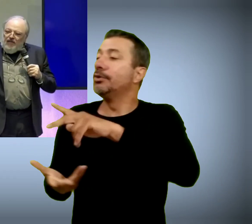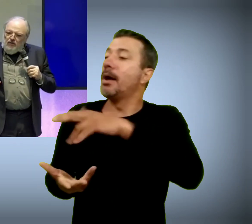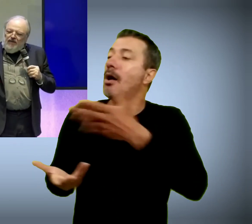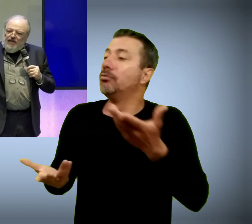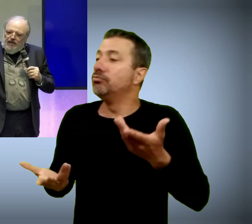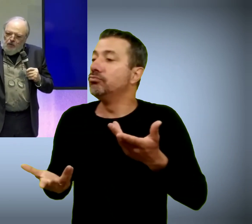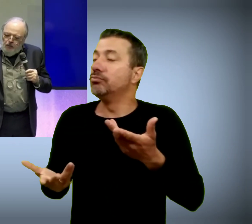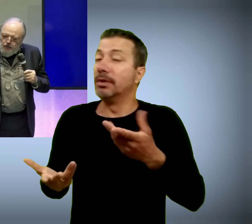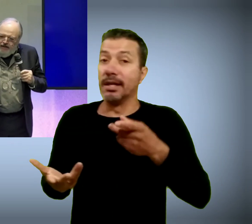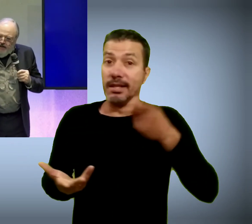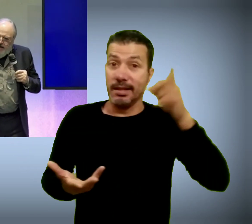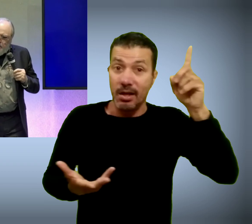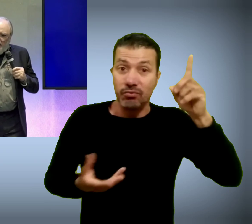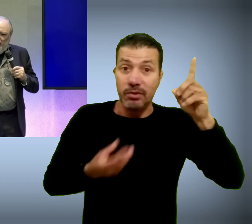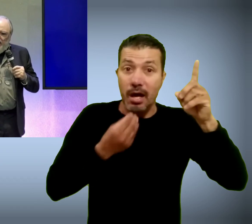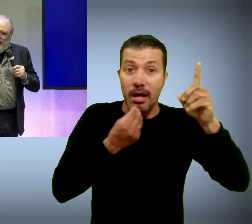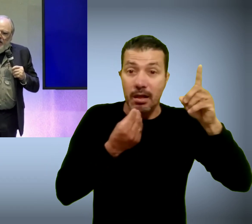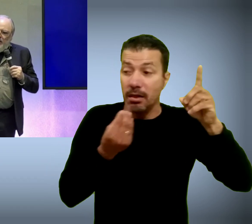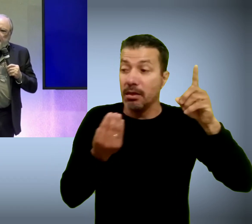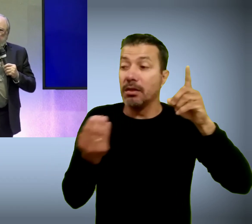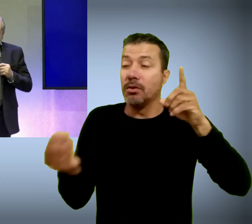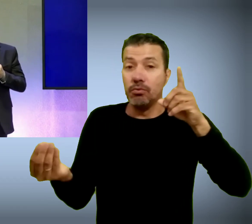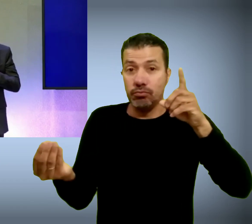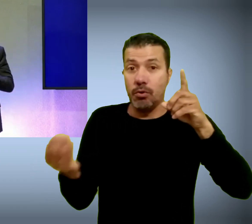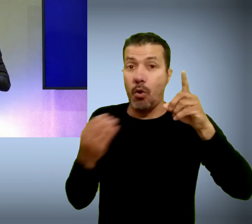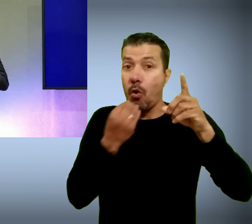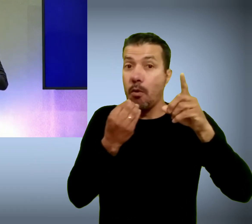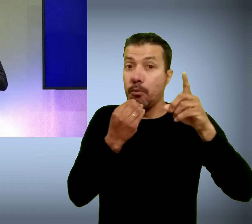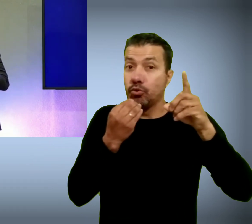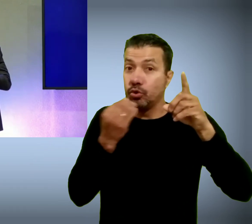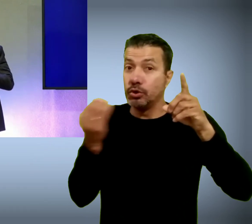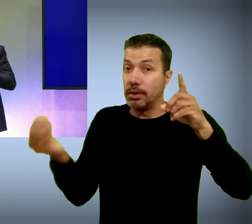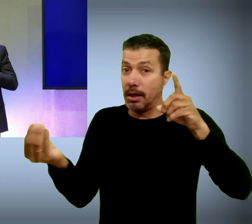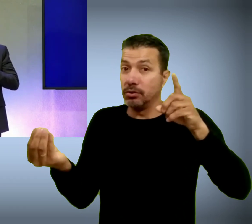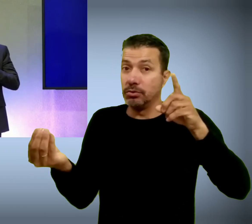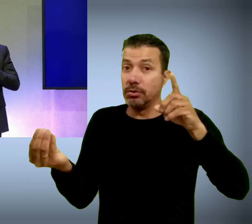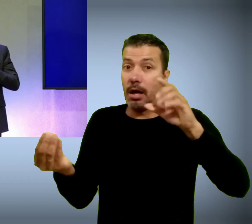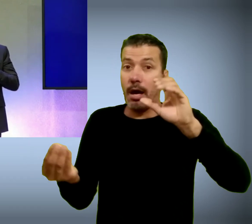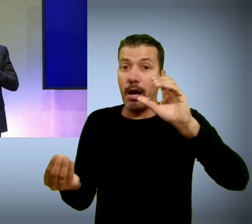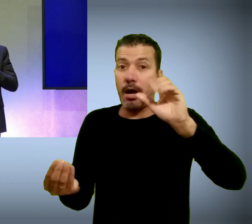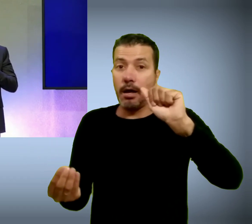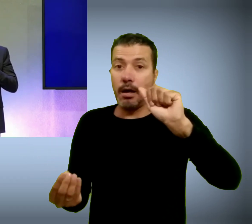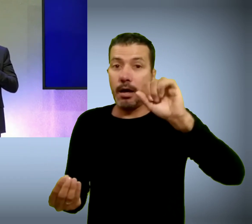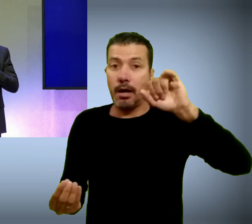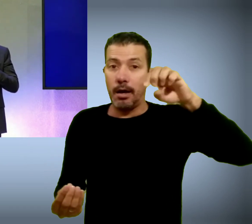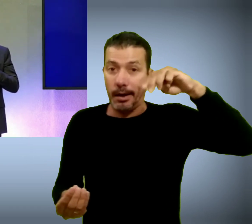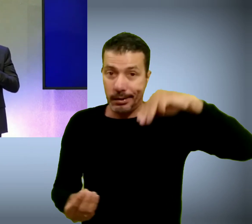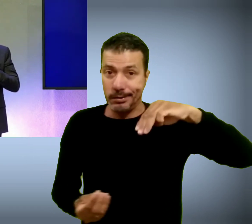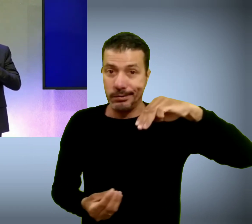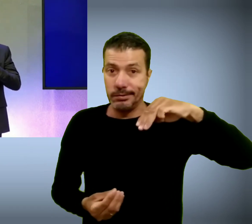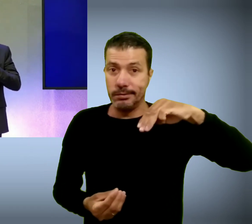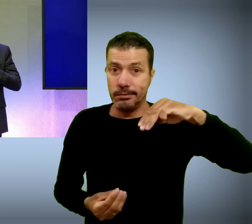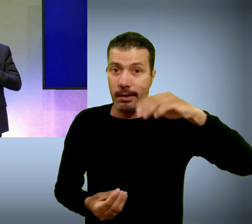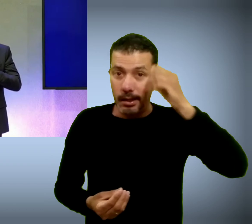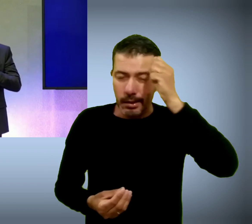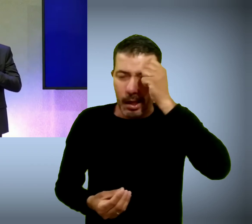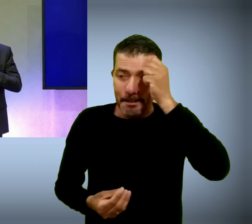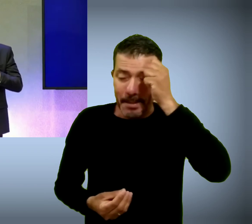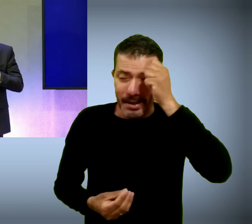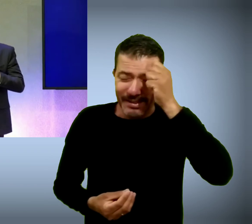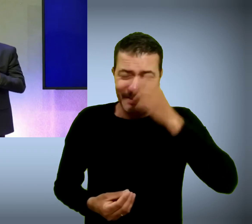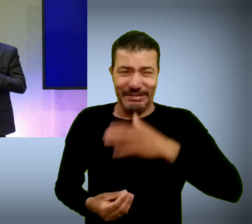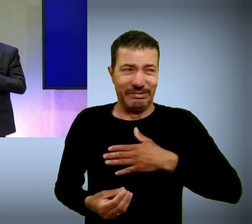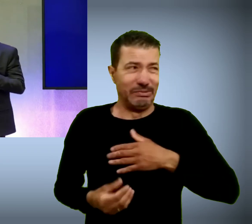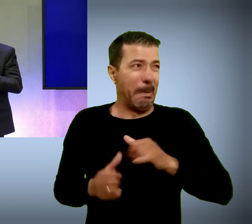Sabia. Deus está dando a oportunidade para Caim para se confessar, se arrepender e disser: Senhor, fiz